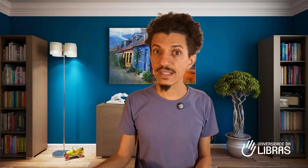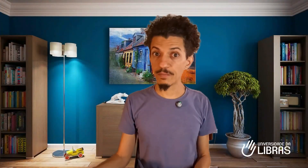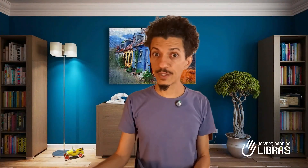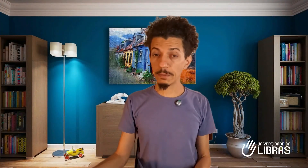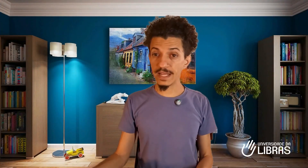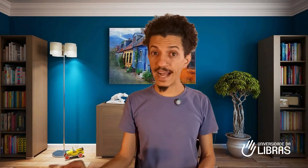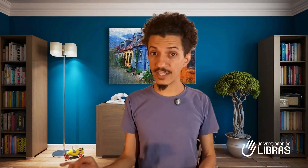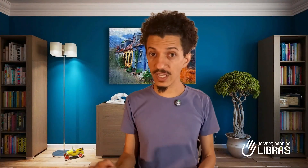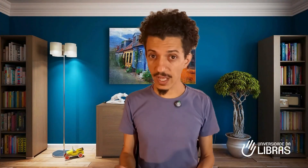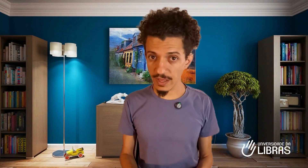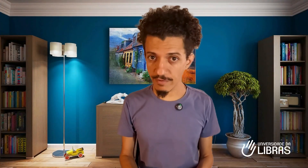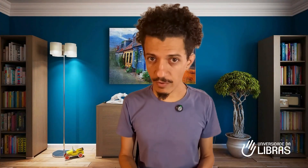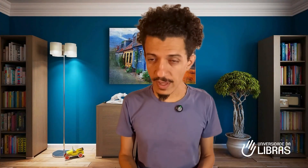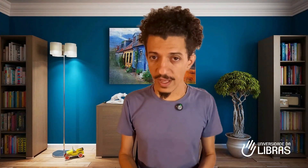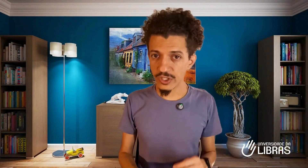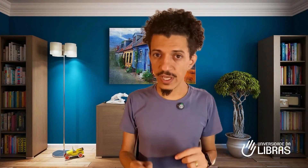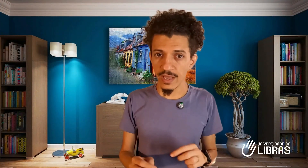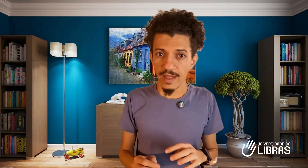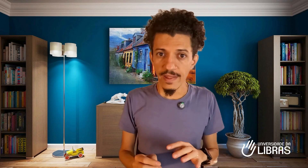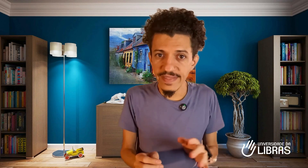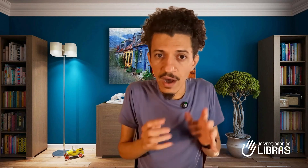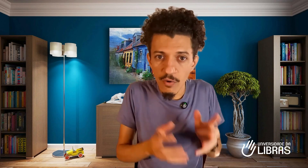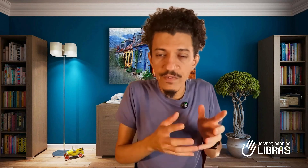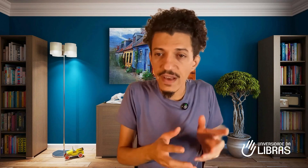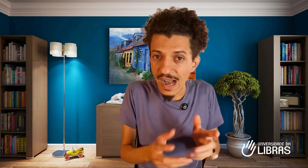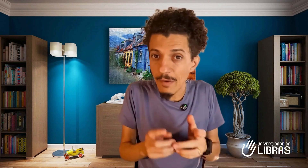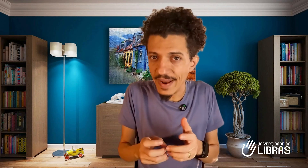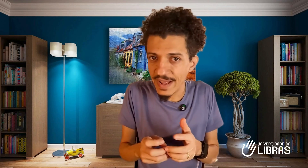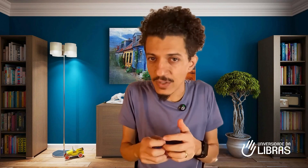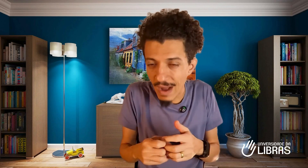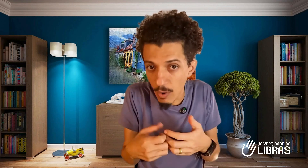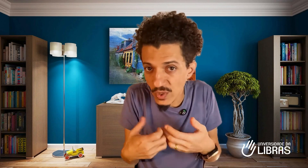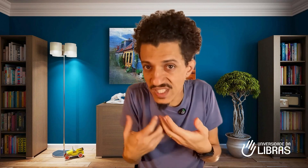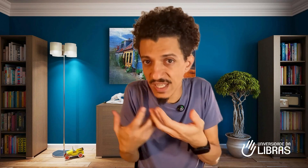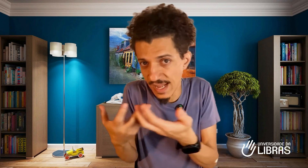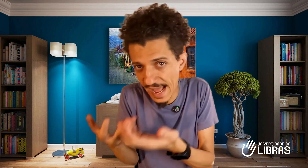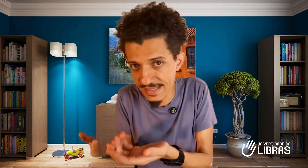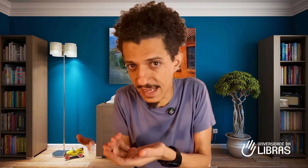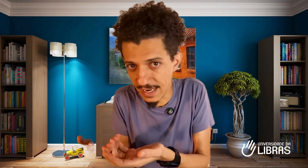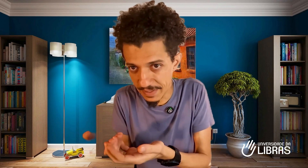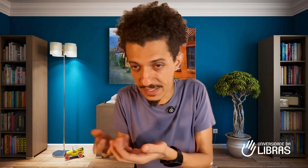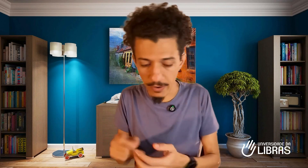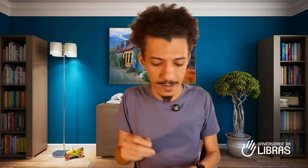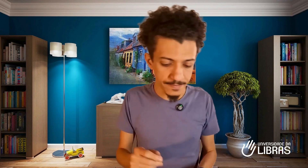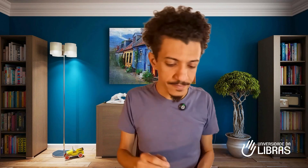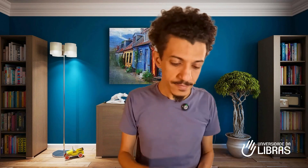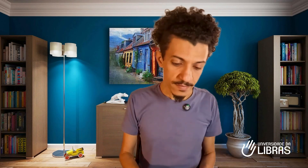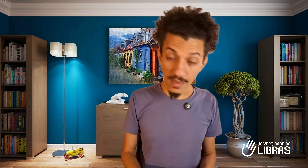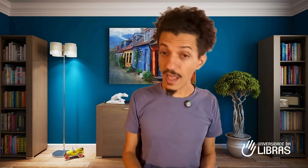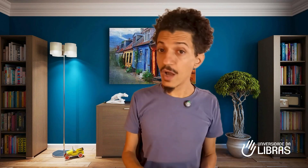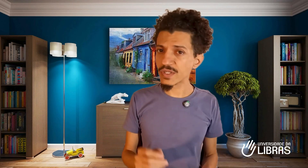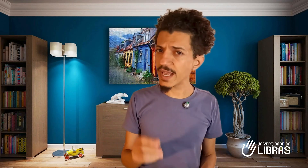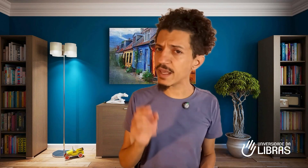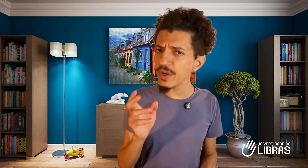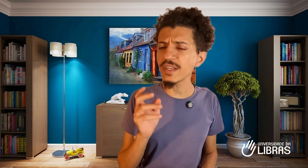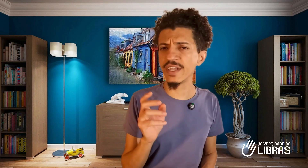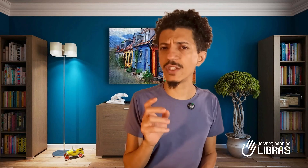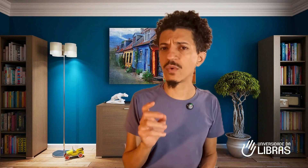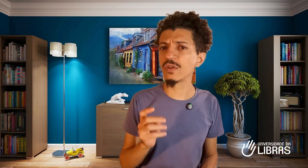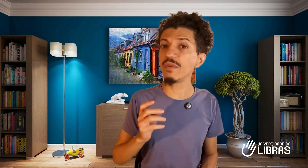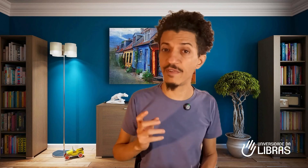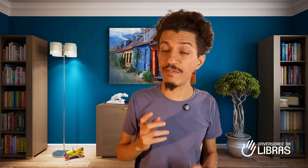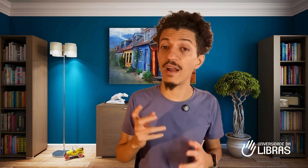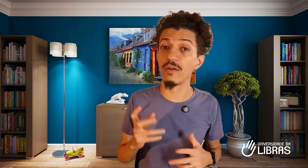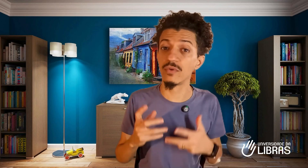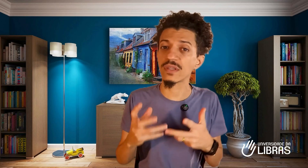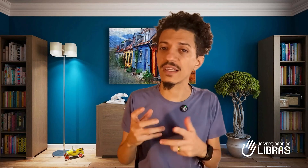tem essa possibilidade incrível de não ficar preso aos sinais da Libras. Agora, eu sei que muita gente, quando